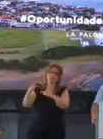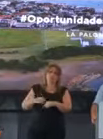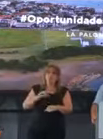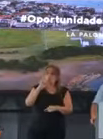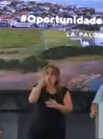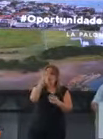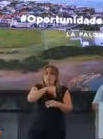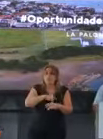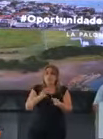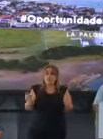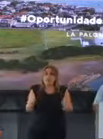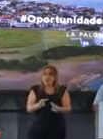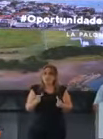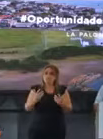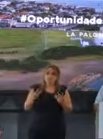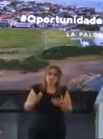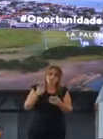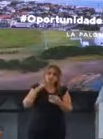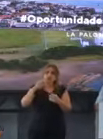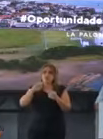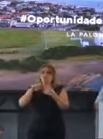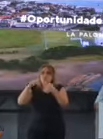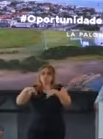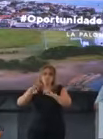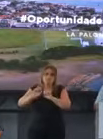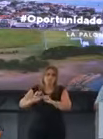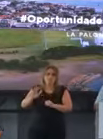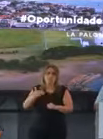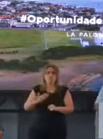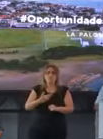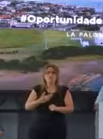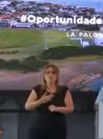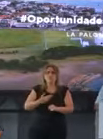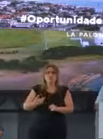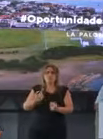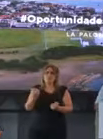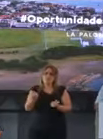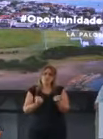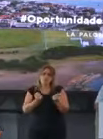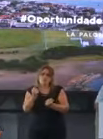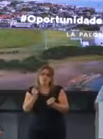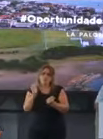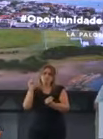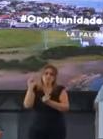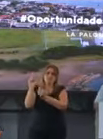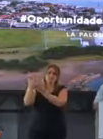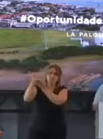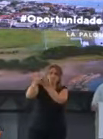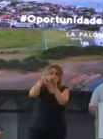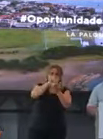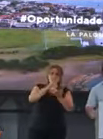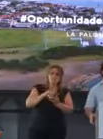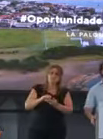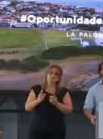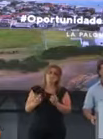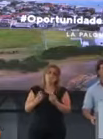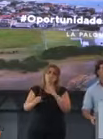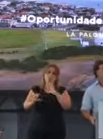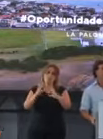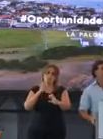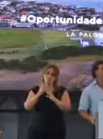puede vivir a los altos de los desarreglos y desacomodo económico de nuestro vecino. Tenemos que tener un diálogo más